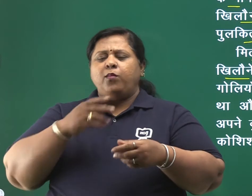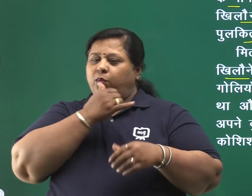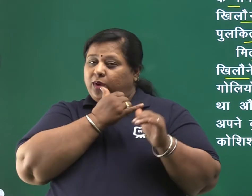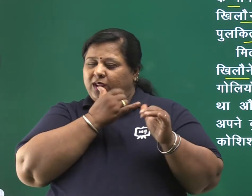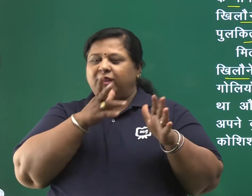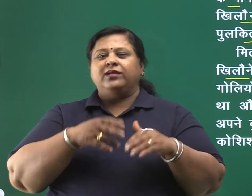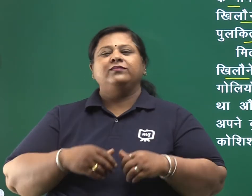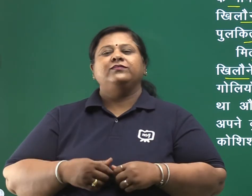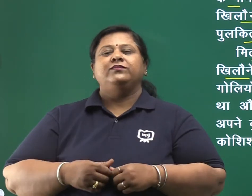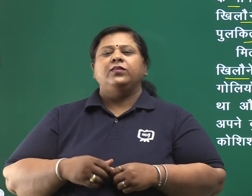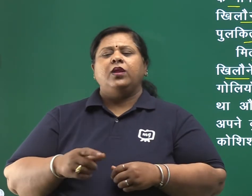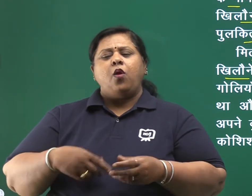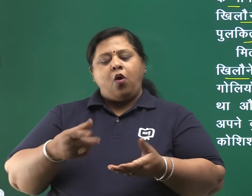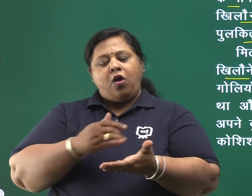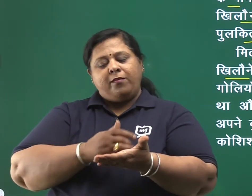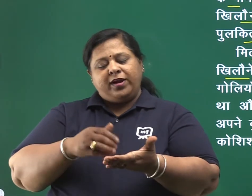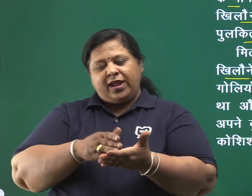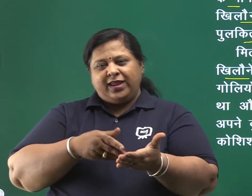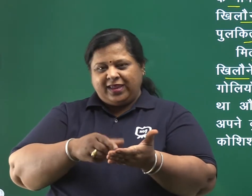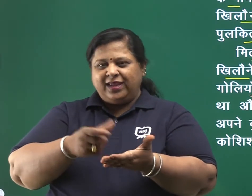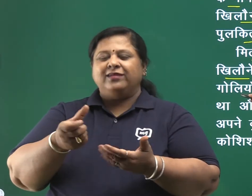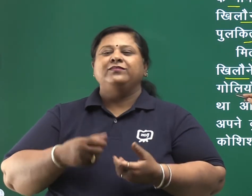मुरली और मिठाई की